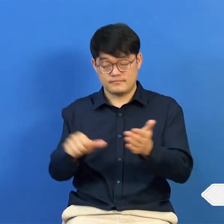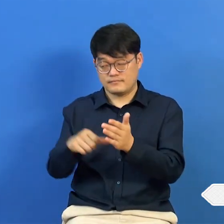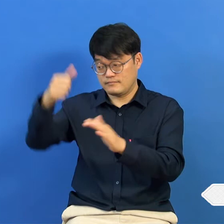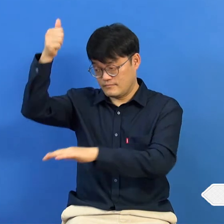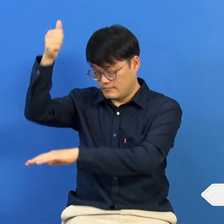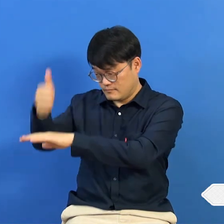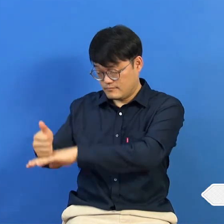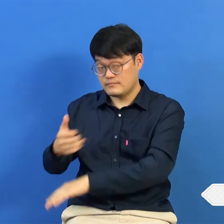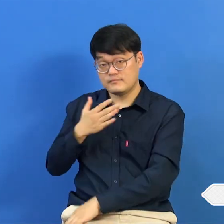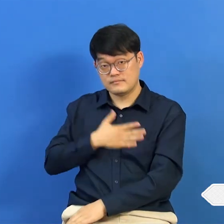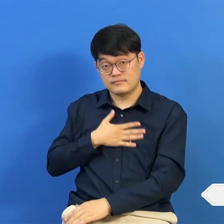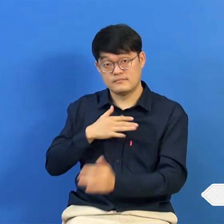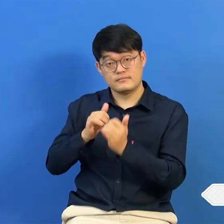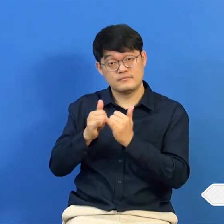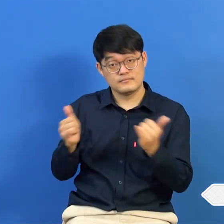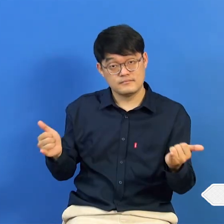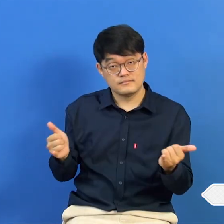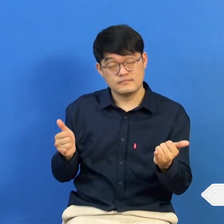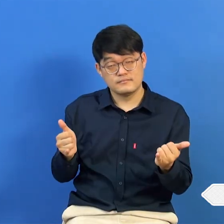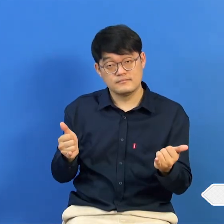아는 사람입니까? 아닙니까?